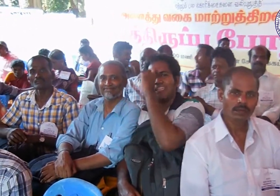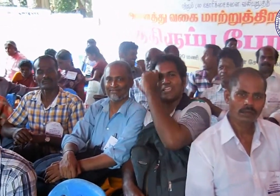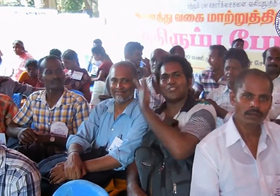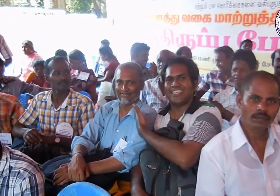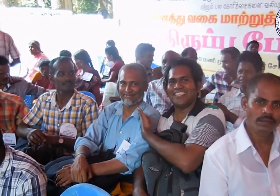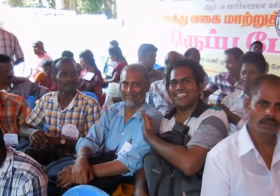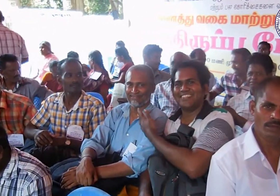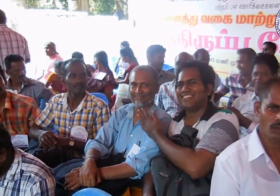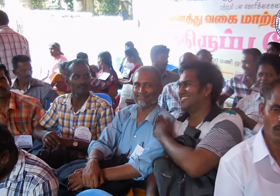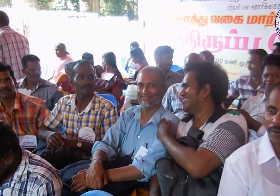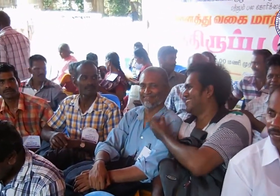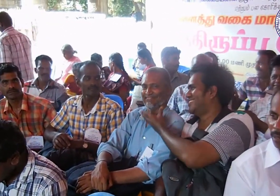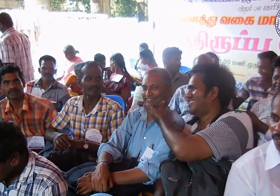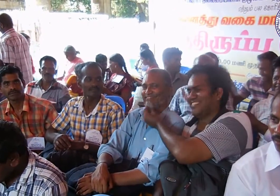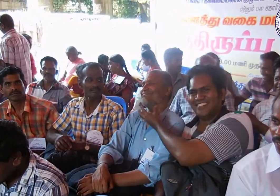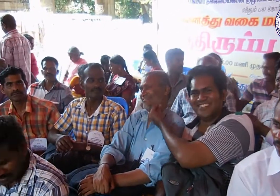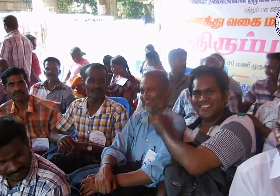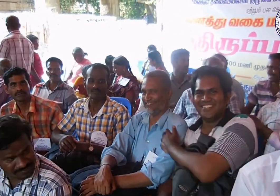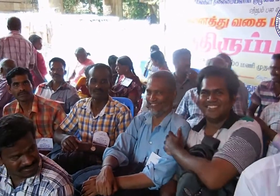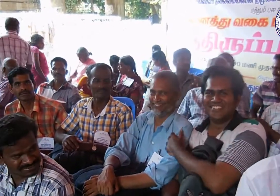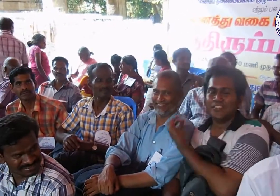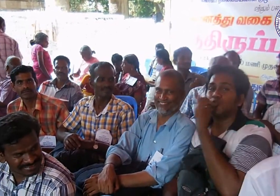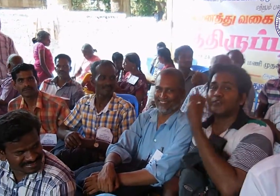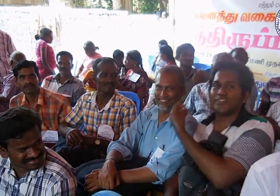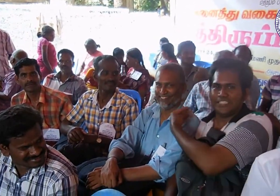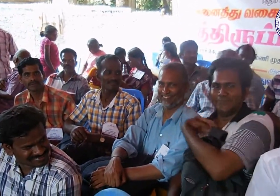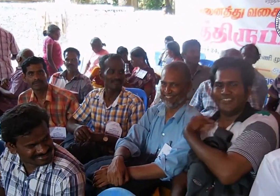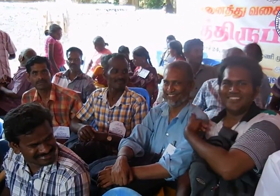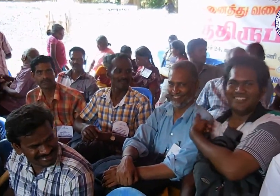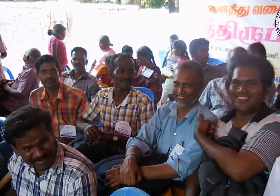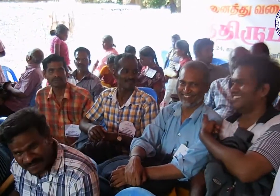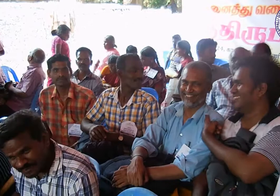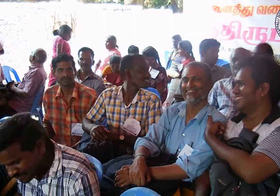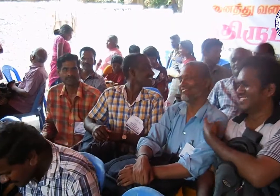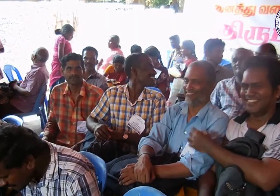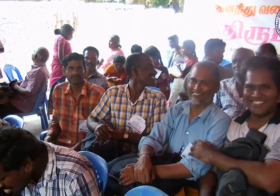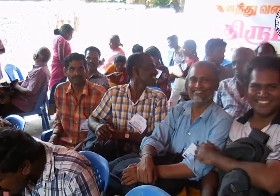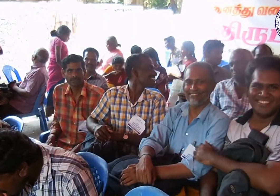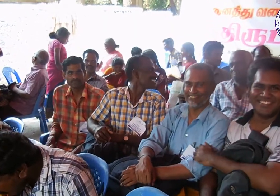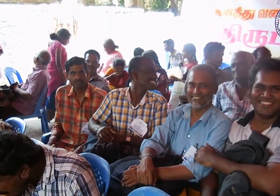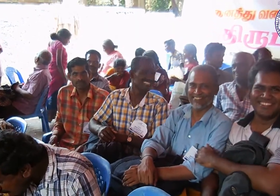Gracias.